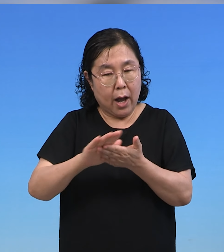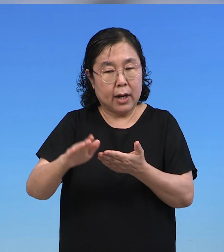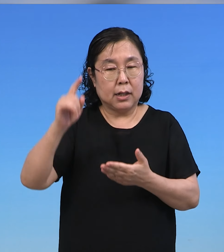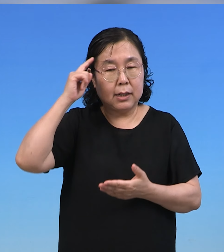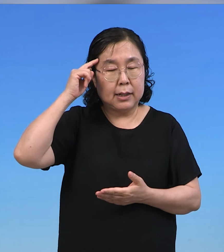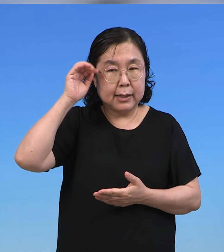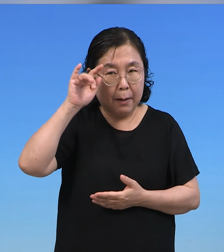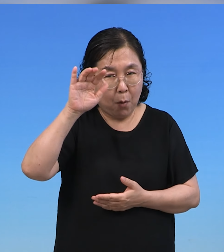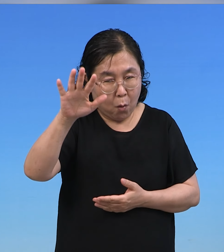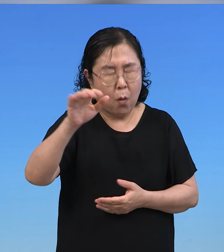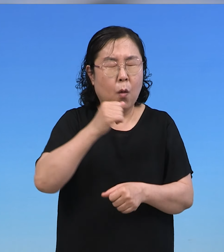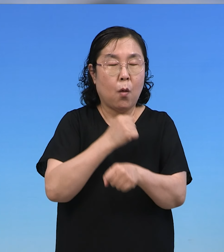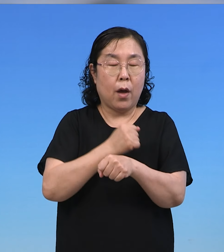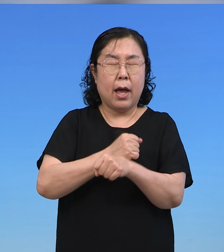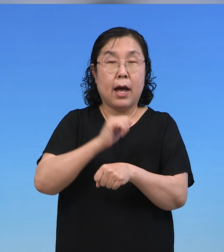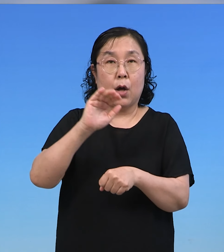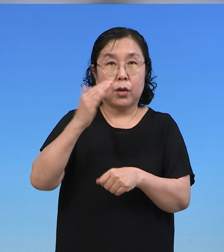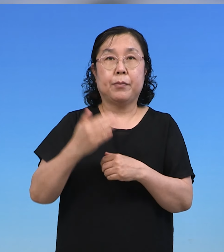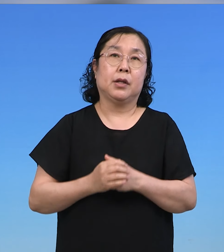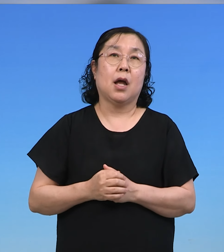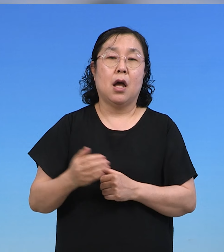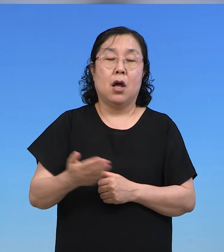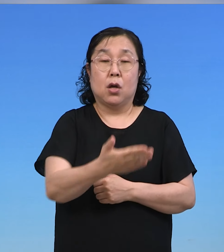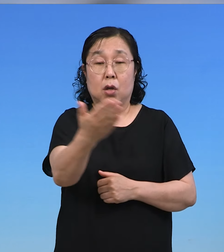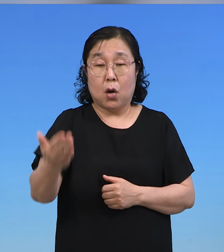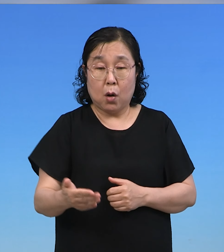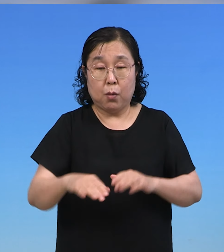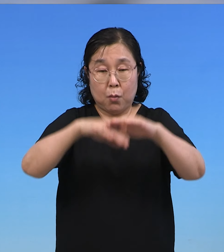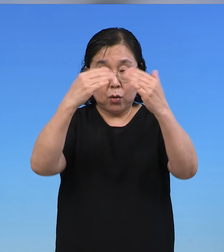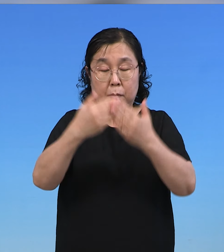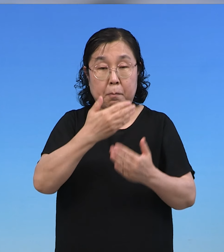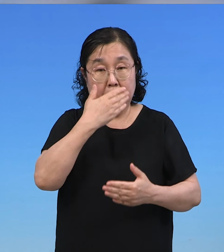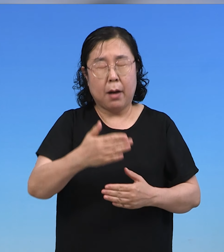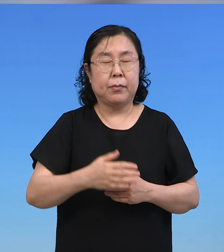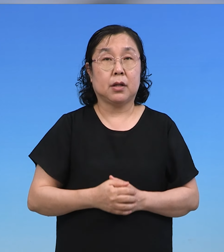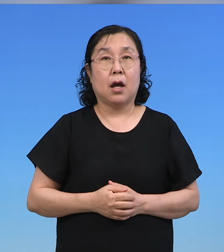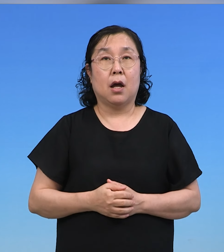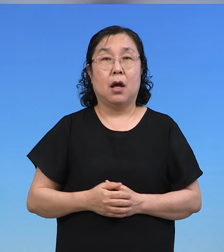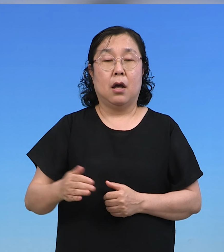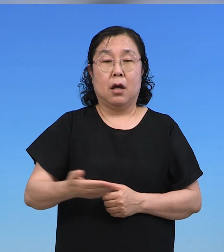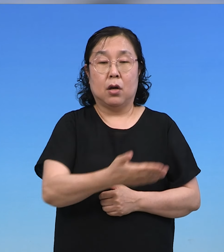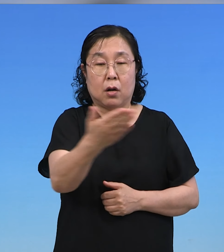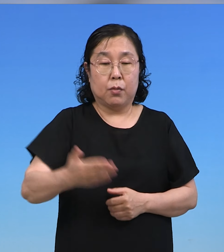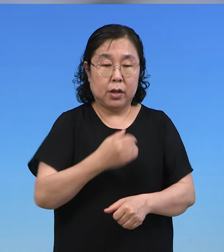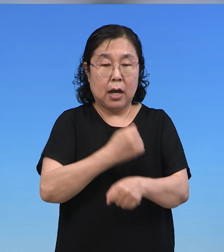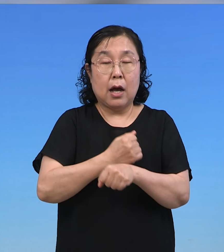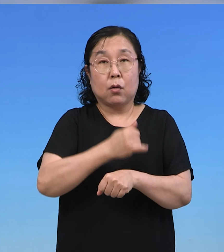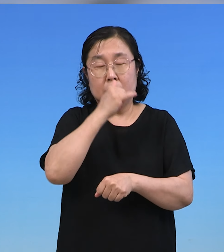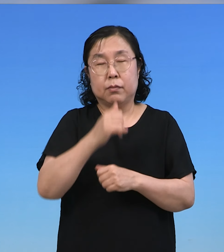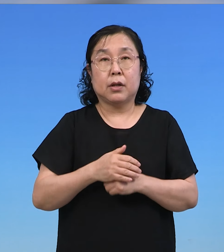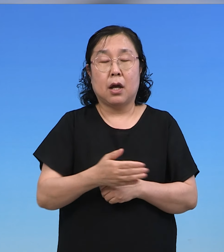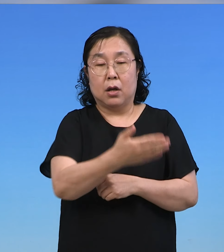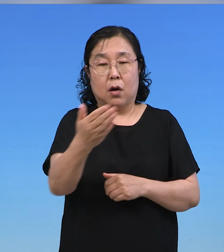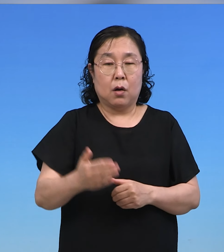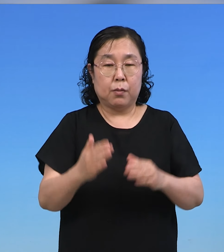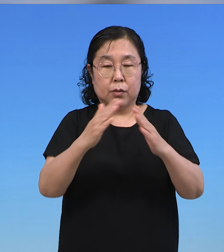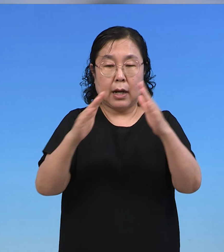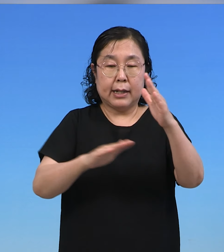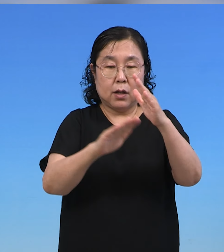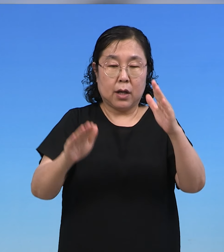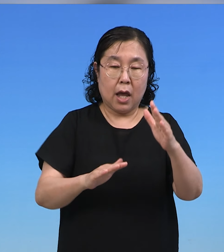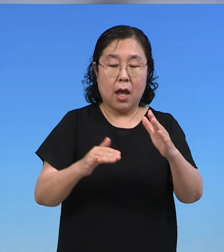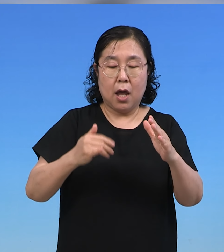평화를 추구해야 되는 겁니다. 여러분 하실 수 있습니다. 하고 계세요. 여러분 가정에 부모들이 자녀들을 대하는 거